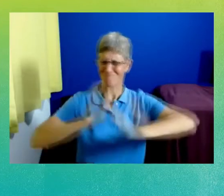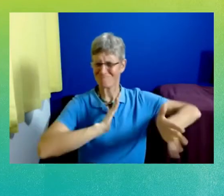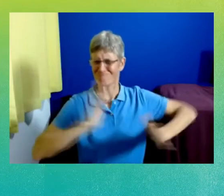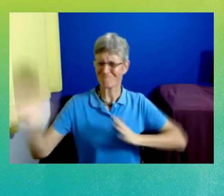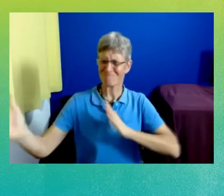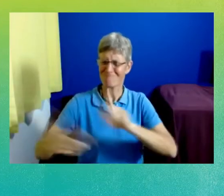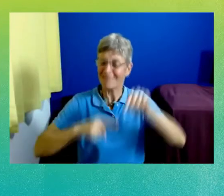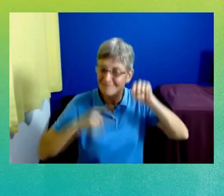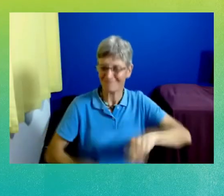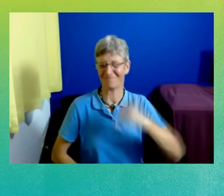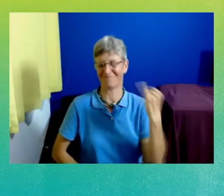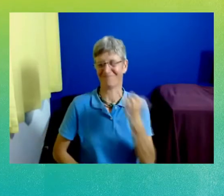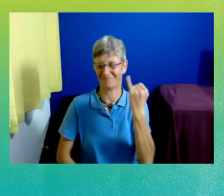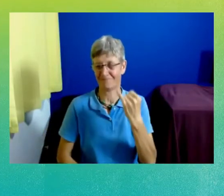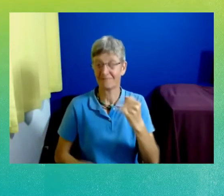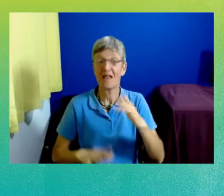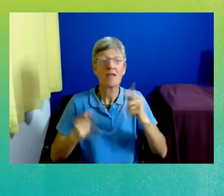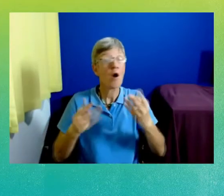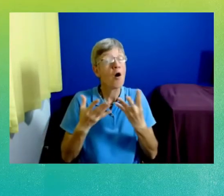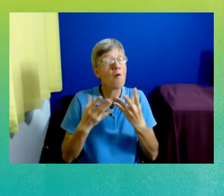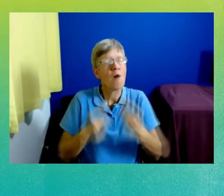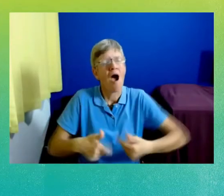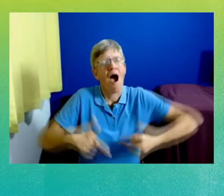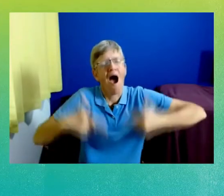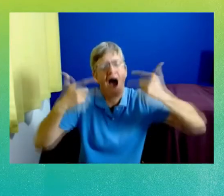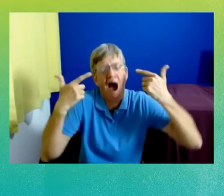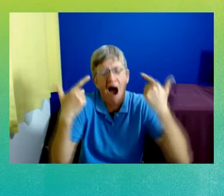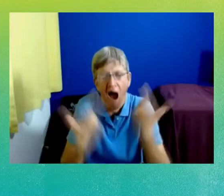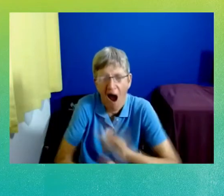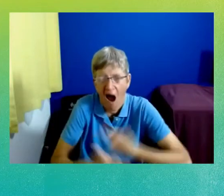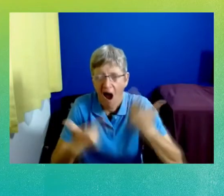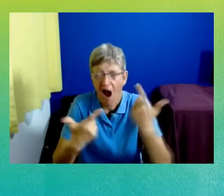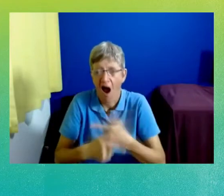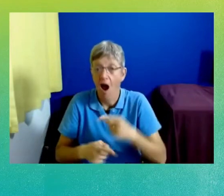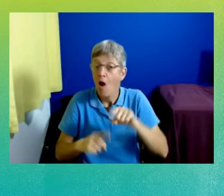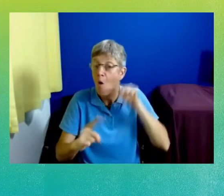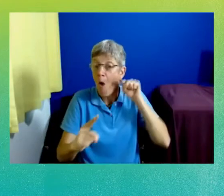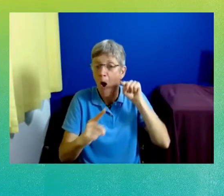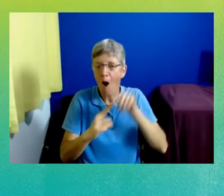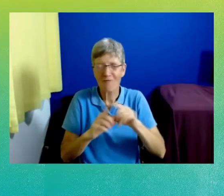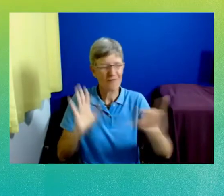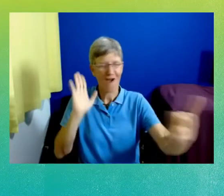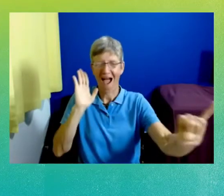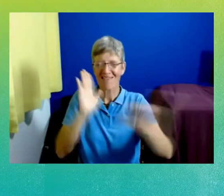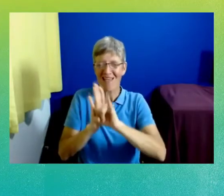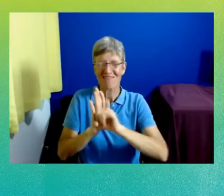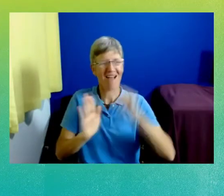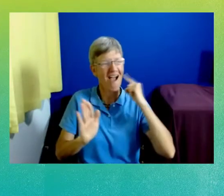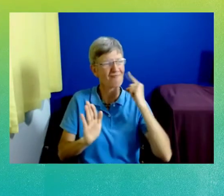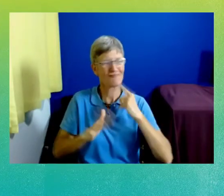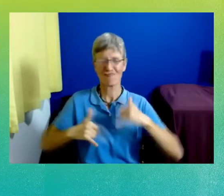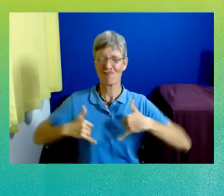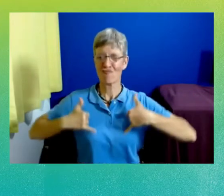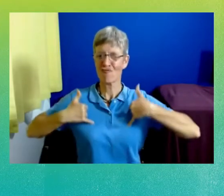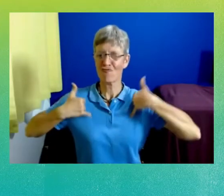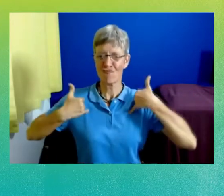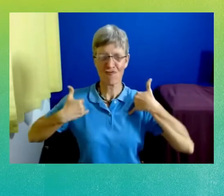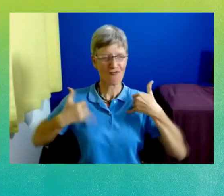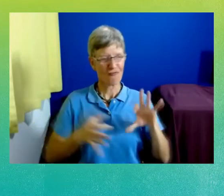a gente esquece disso, tá? Ali é o momento do surdo com o momento do